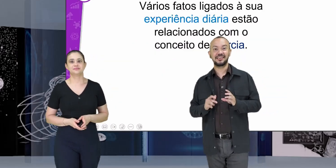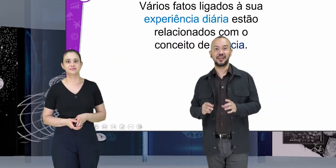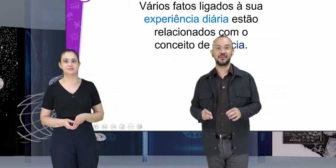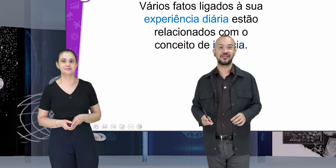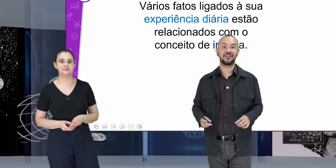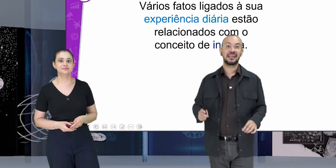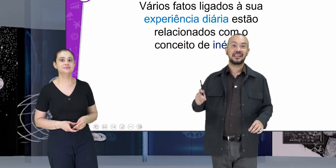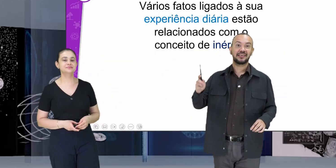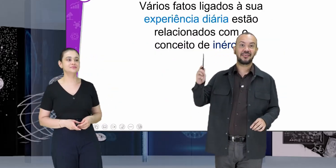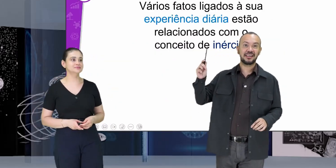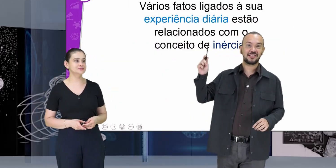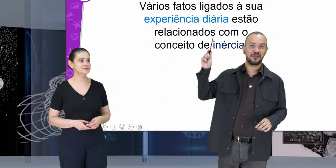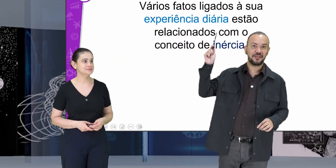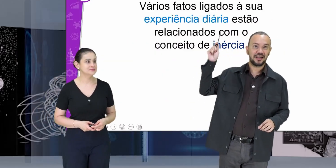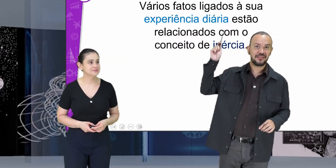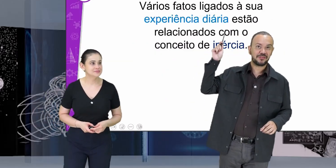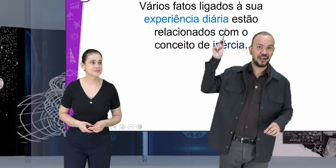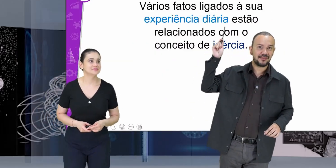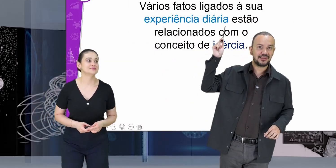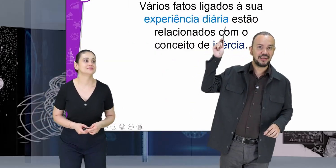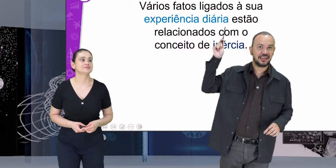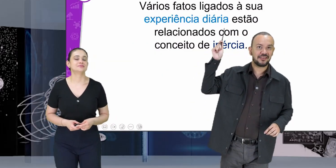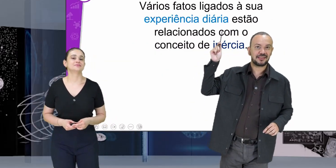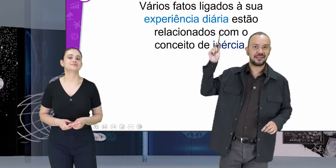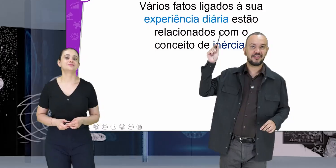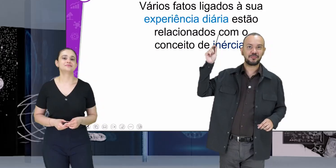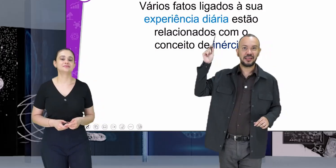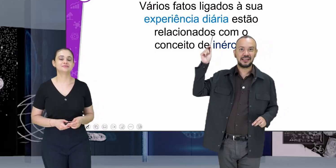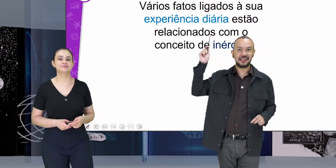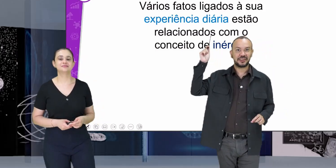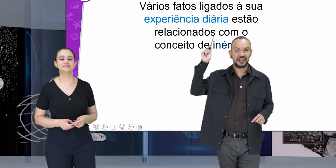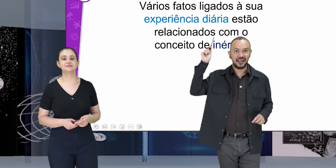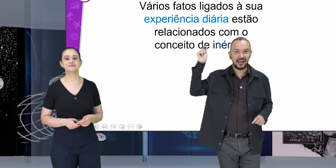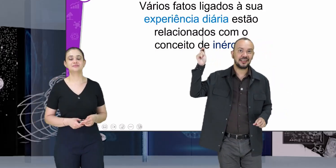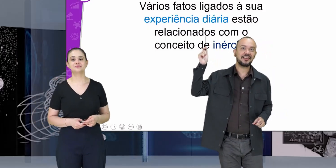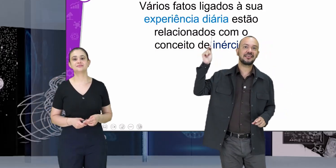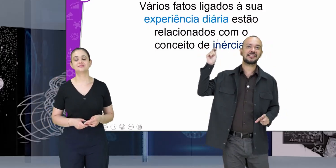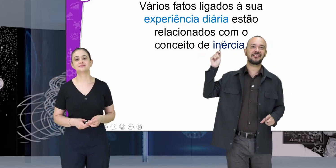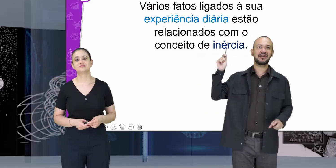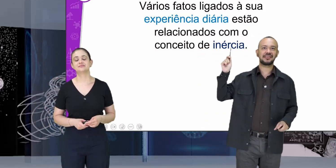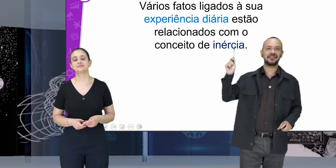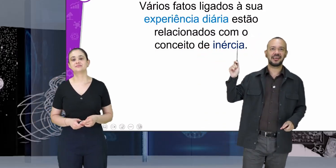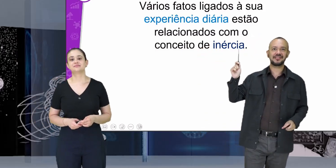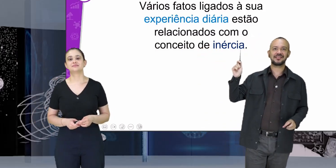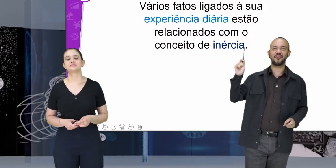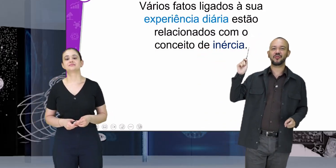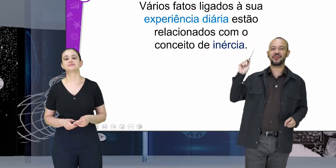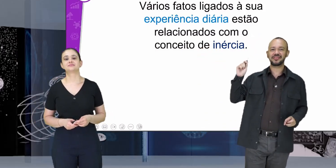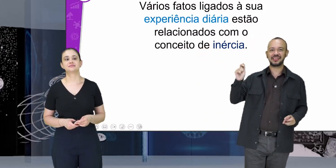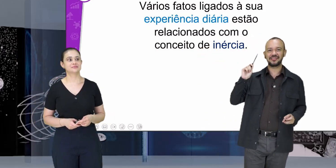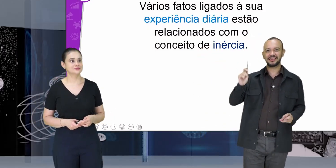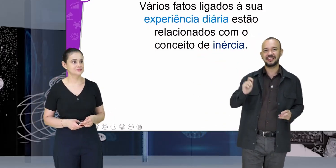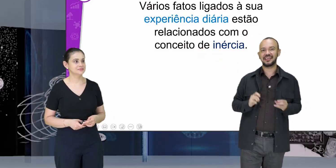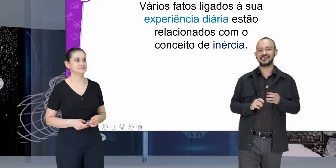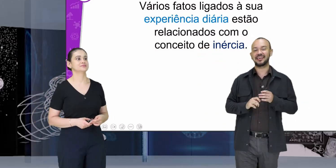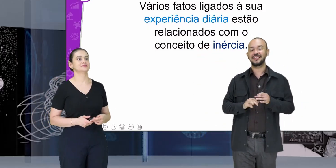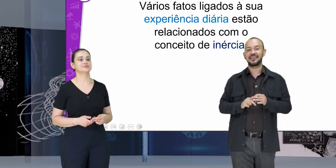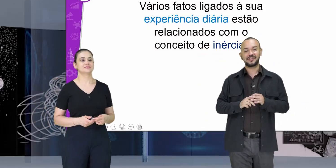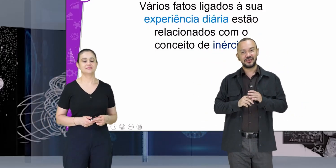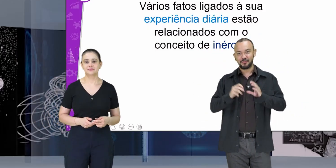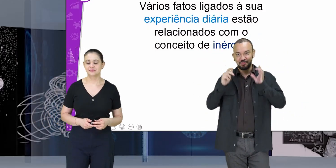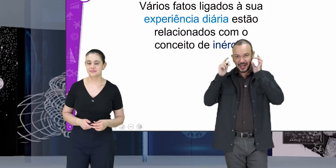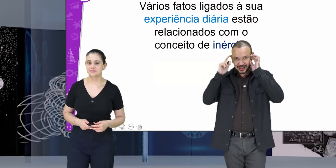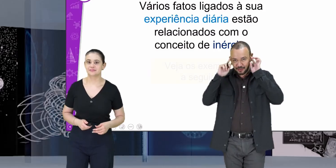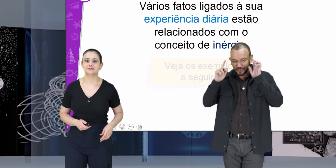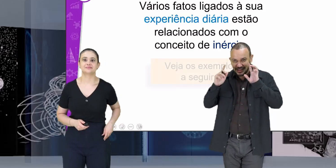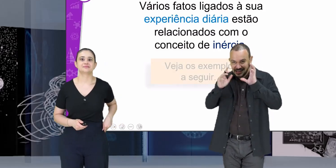Essa é a ideia, pessoal. Então, olha só, vários fatos ligados à sua experiência diária estão relacionados com o conceito de inércia, tá? Se